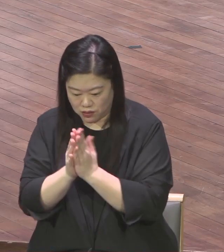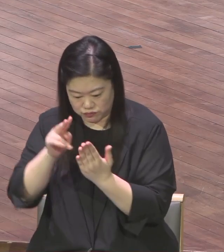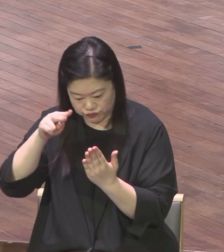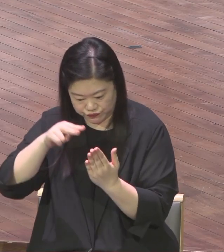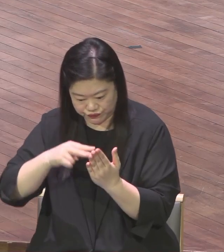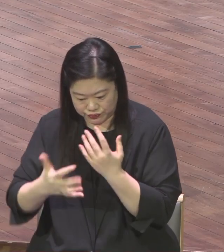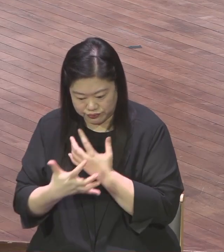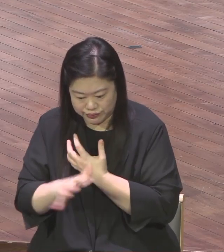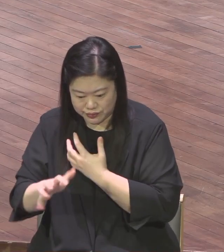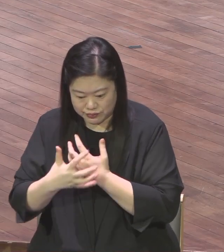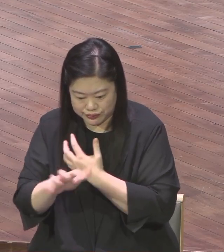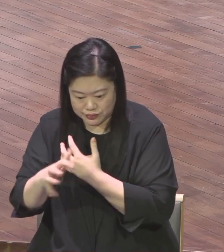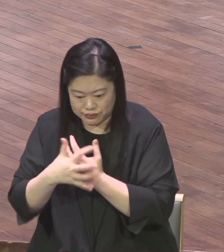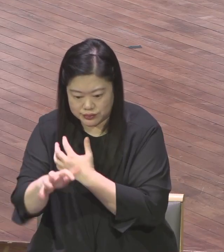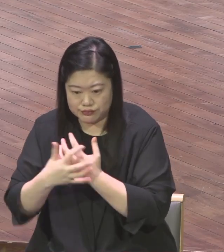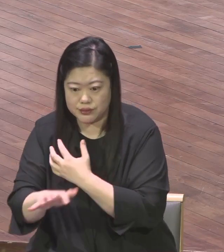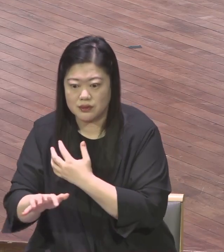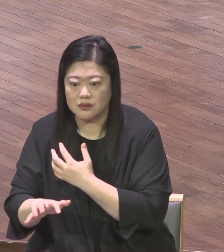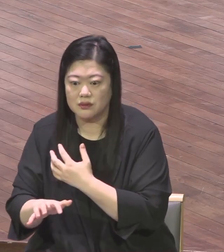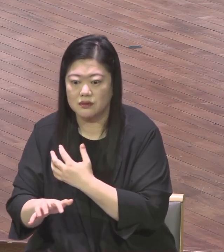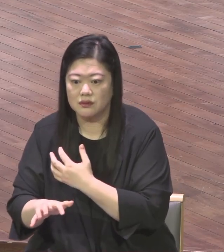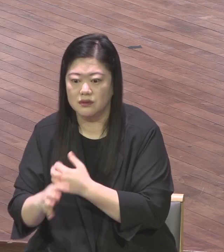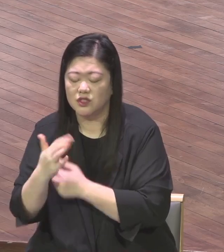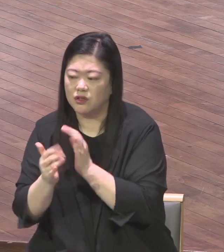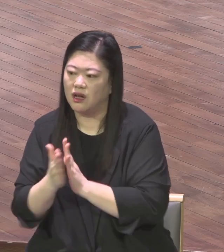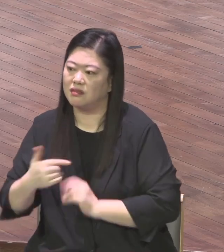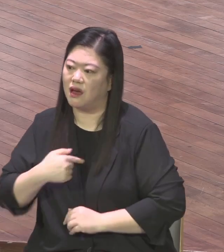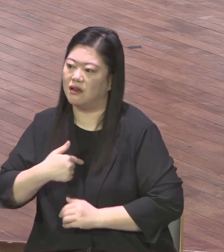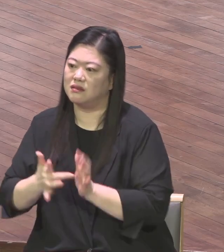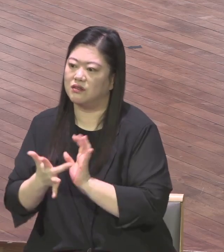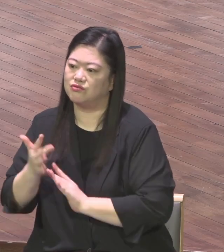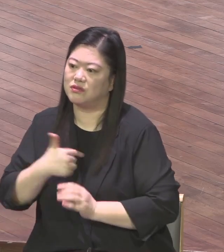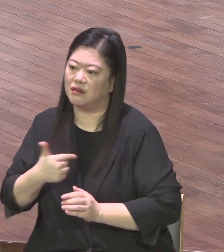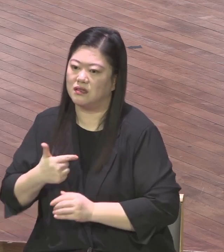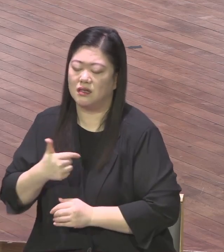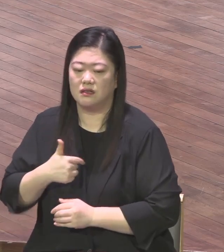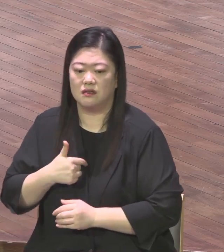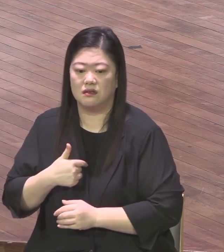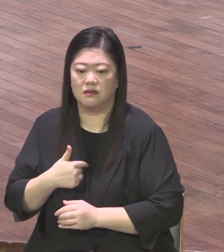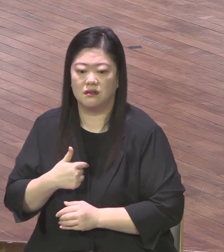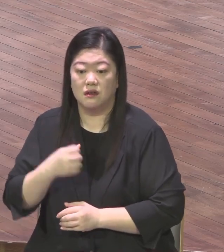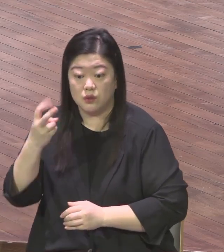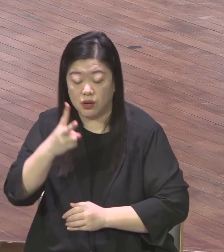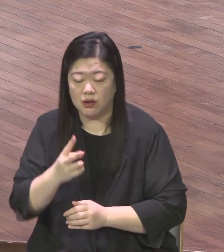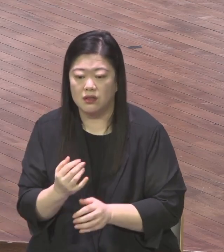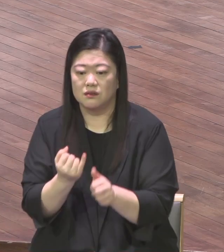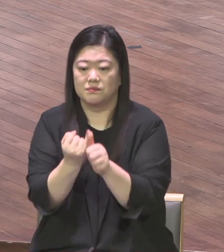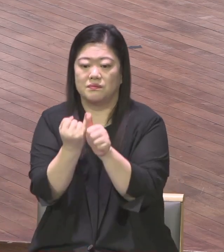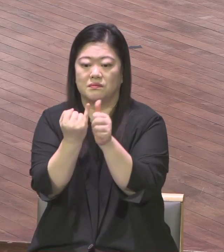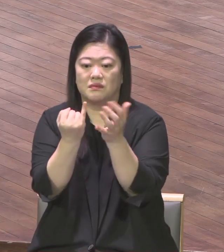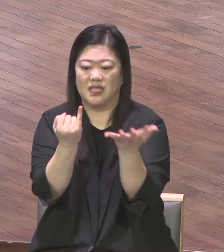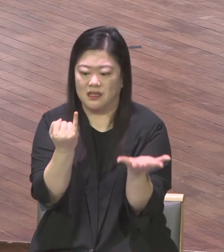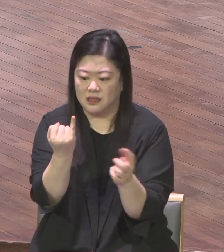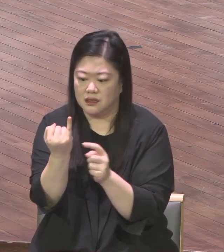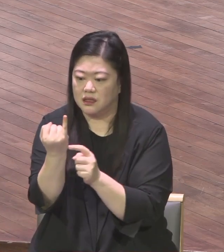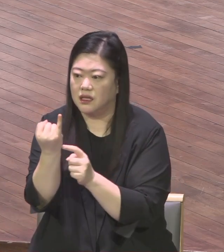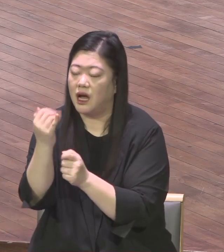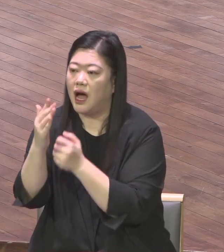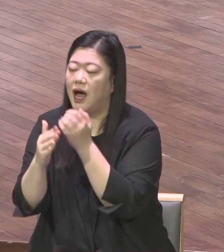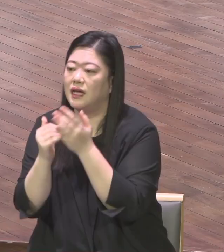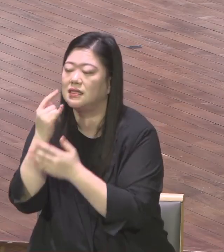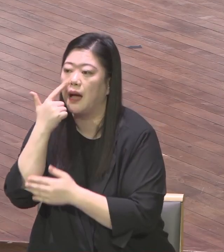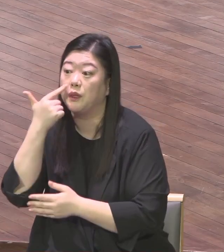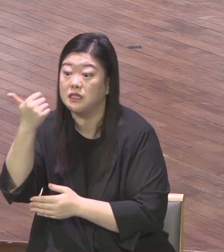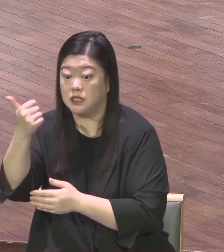절대 존재로 하기 위해서 성경을 임의대로 막 짜집기를 막 하죠. 장길자, 이걸 어머니 하나님이라고 믿는